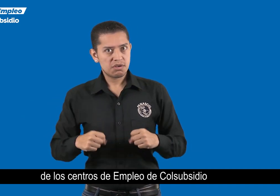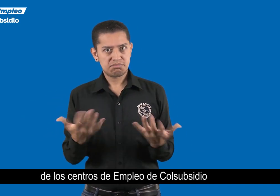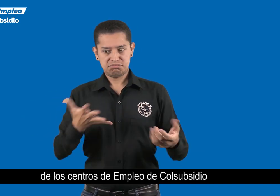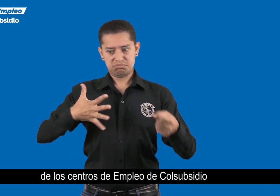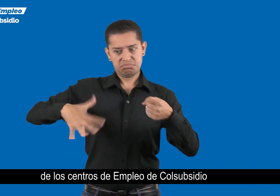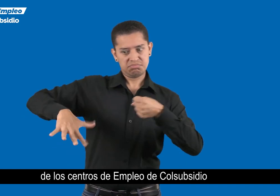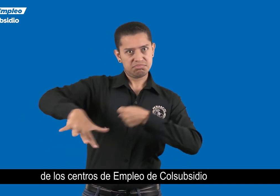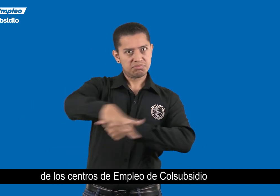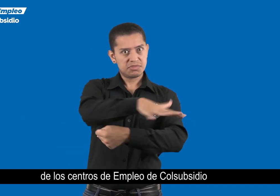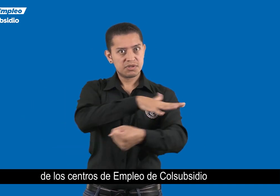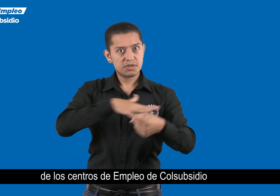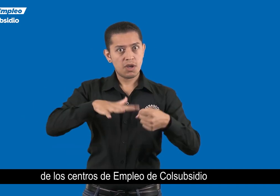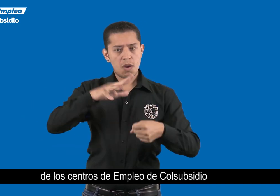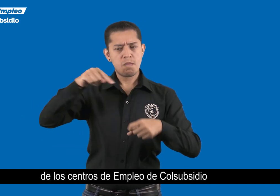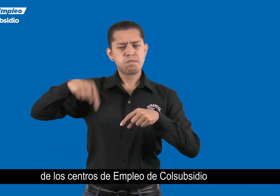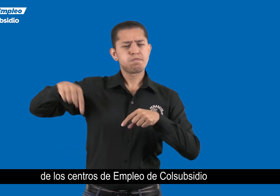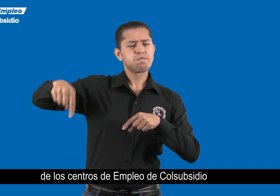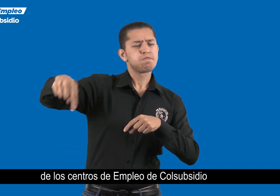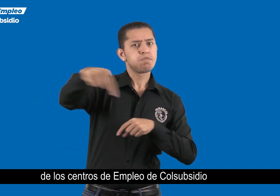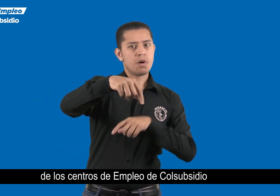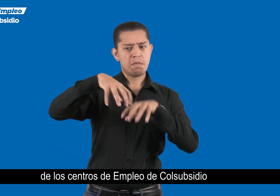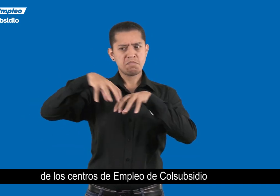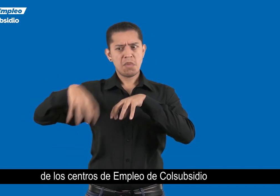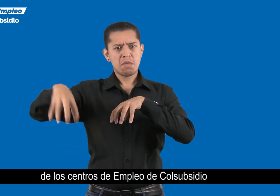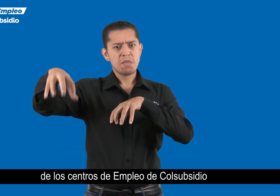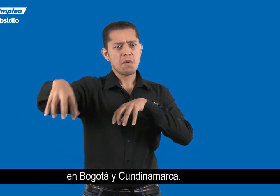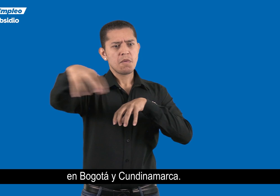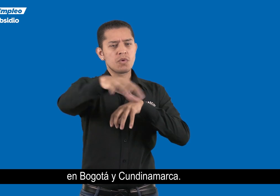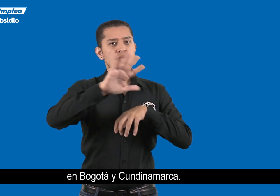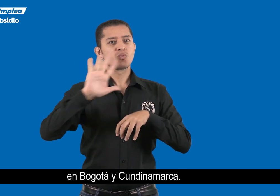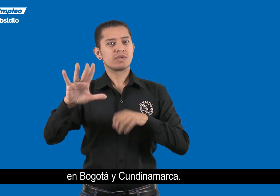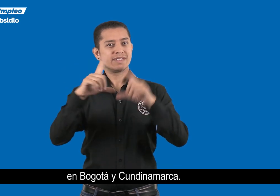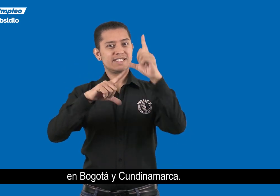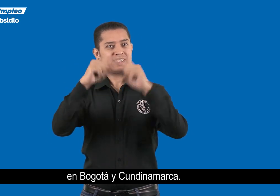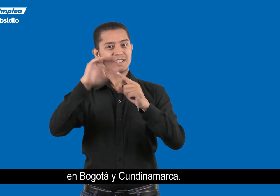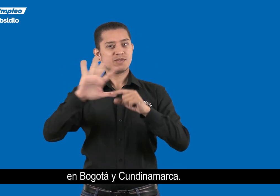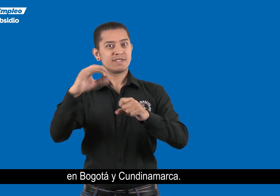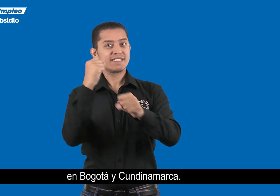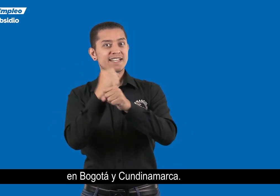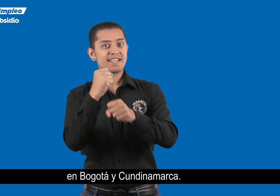empleo de ColSubsidio en Bogotá y Cundinamarca.